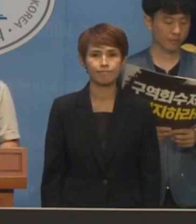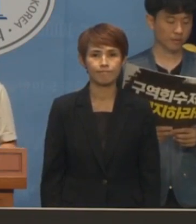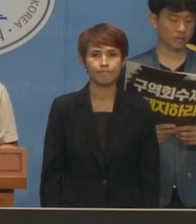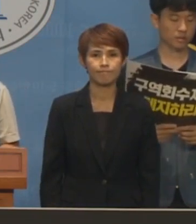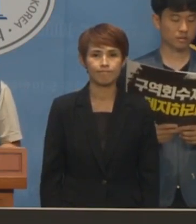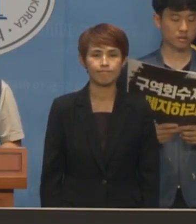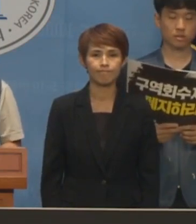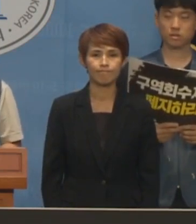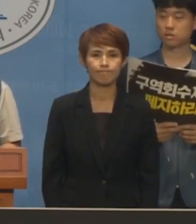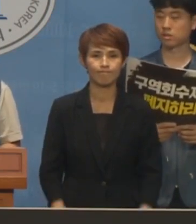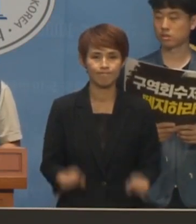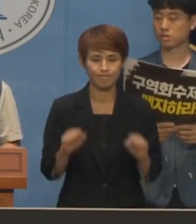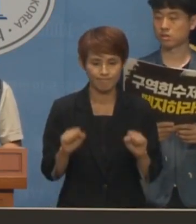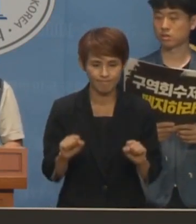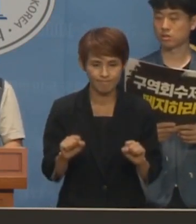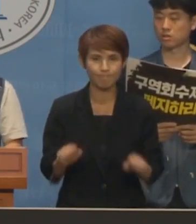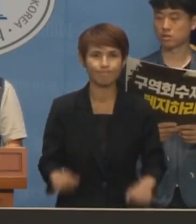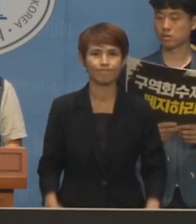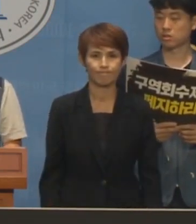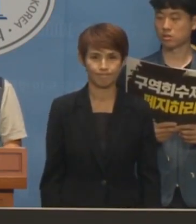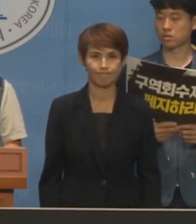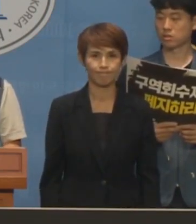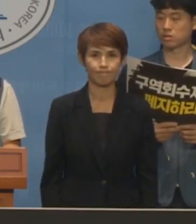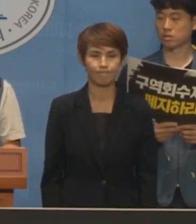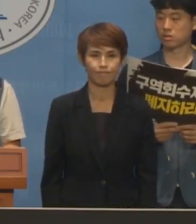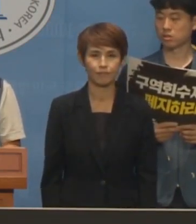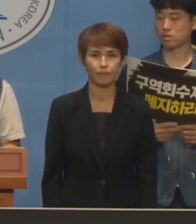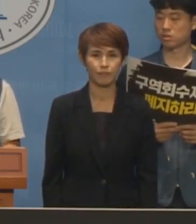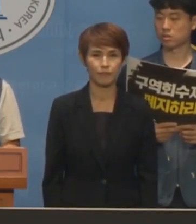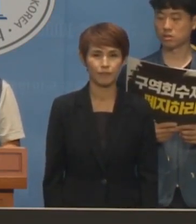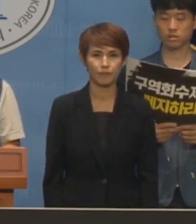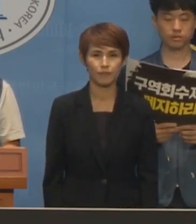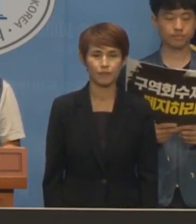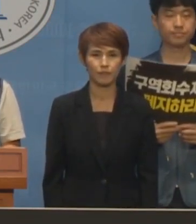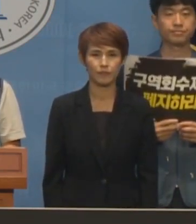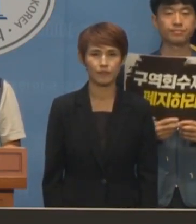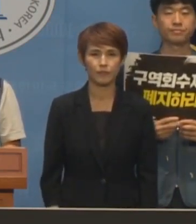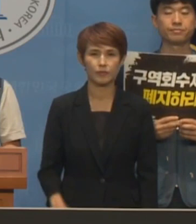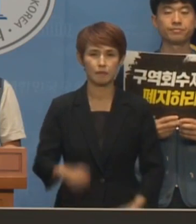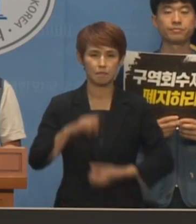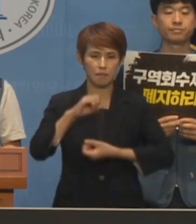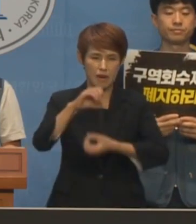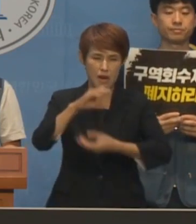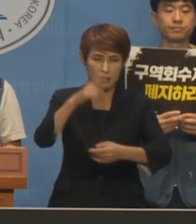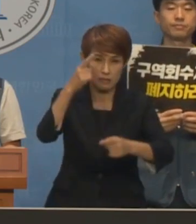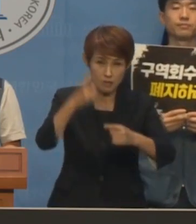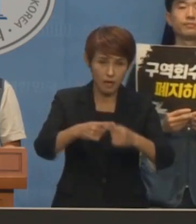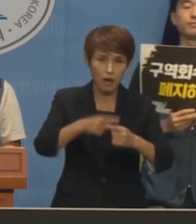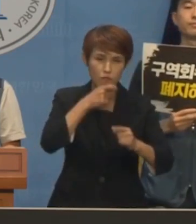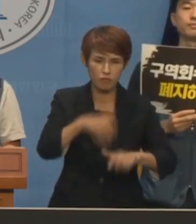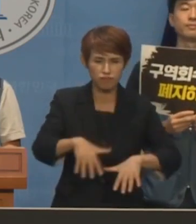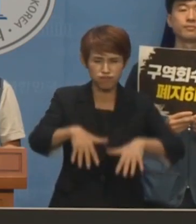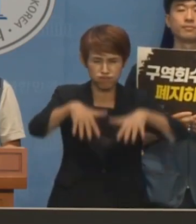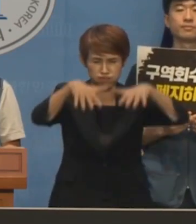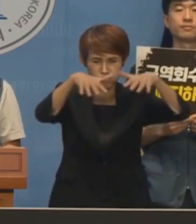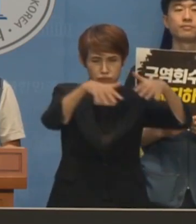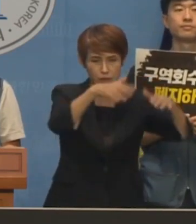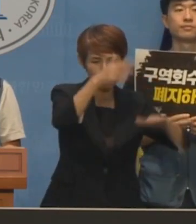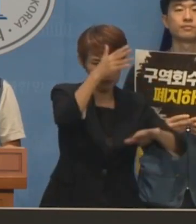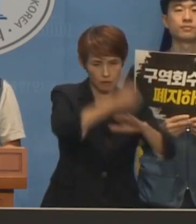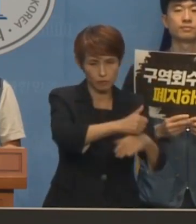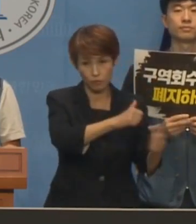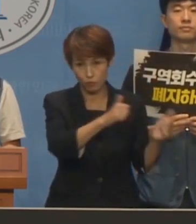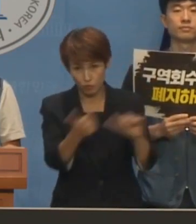하겠습니다네 안녕하십니까 먼저 로켓 배송중 금에 입려 돌아가신 경상